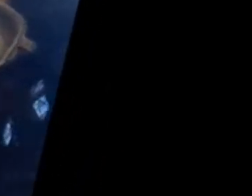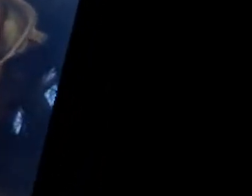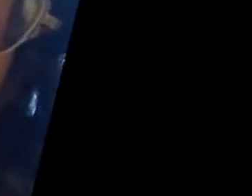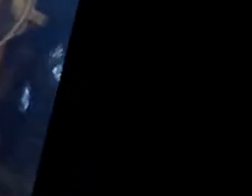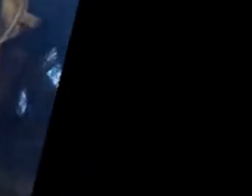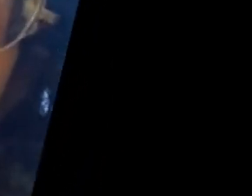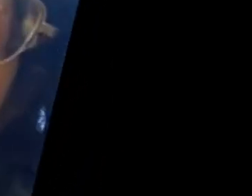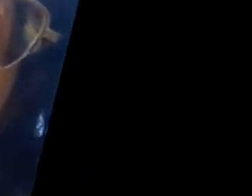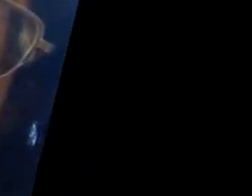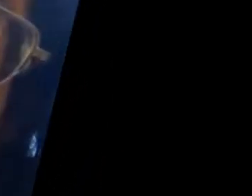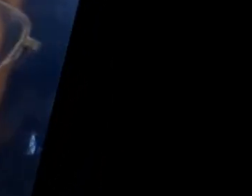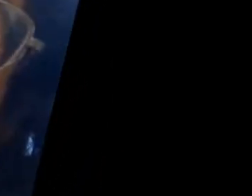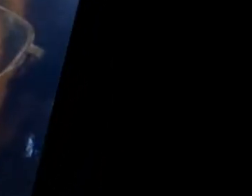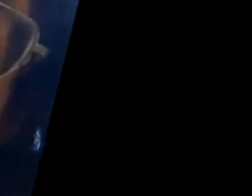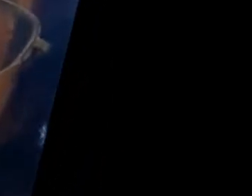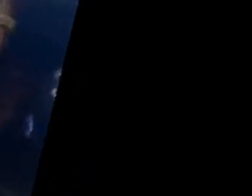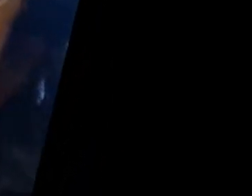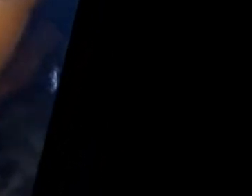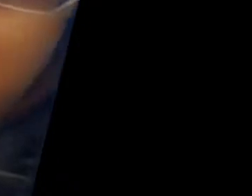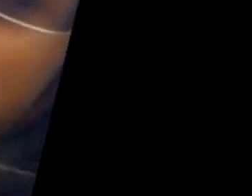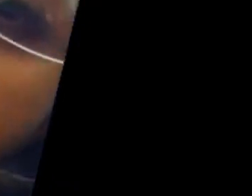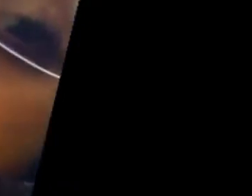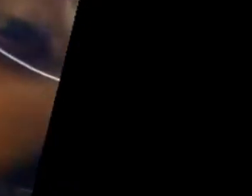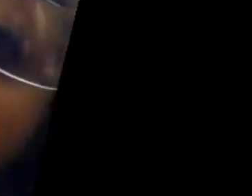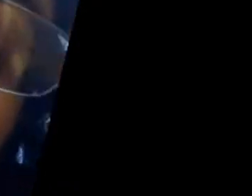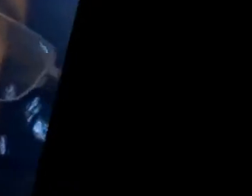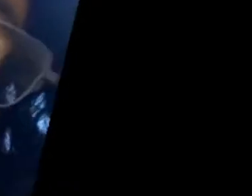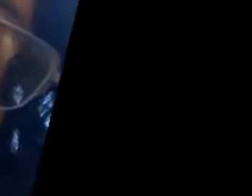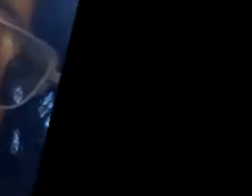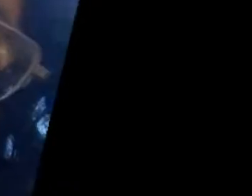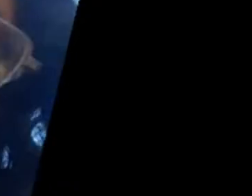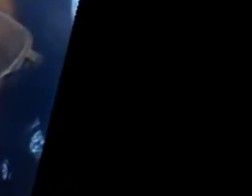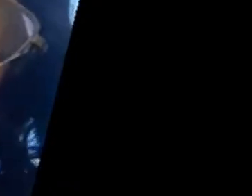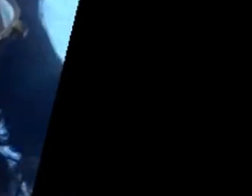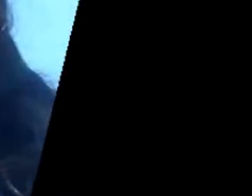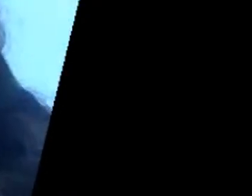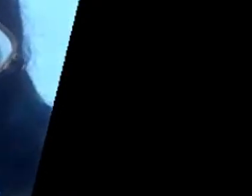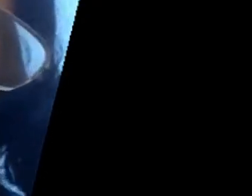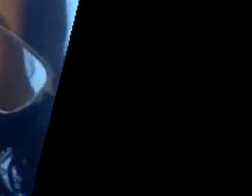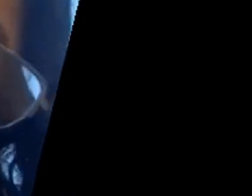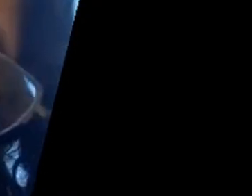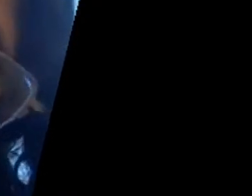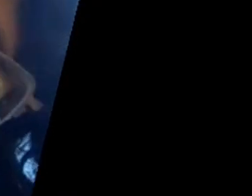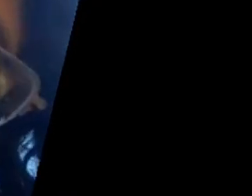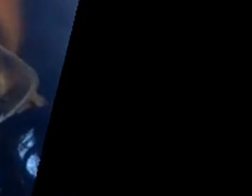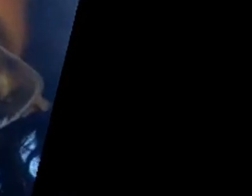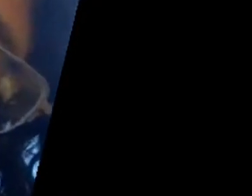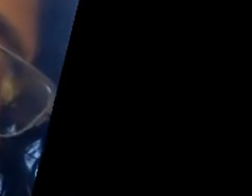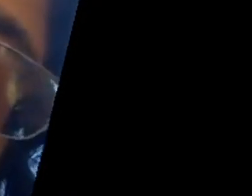Boa tarde, para quem não me conhece, meu nome é Kélida, tenho 32